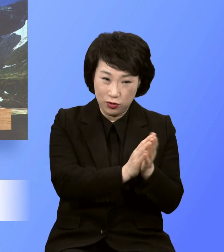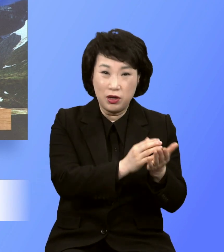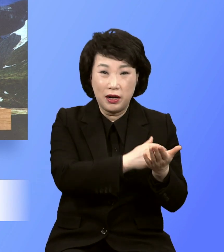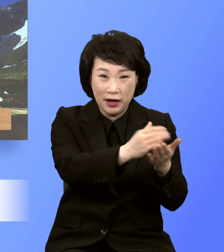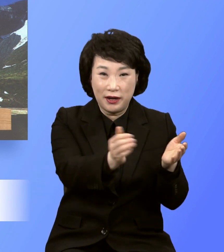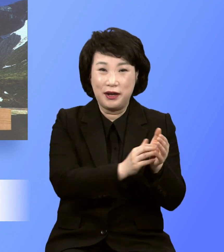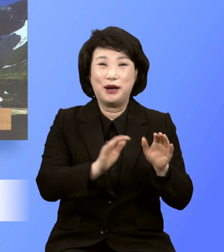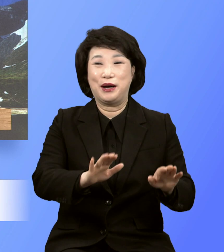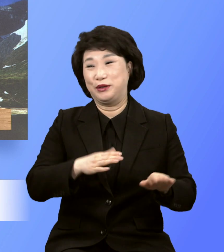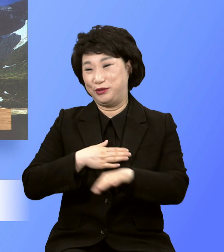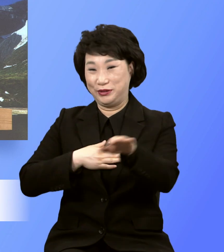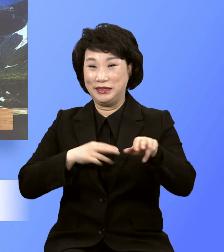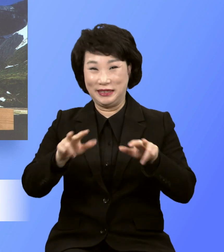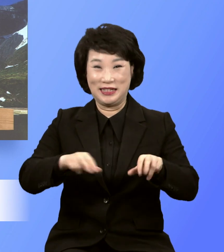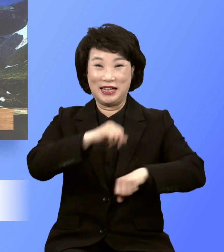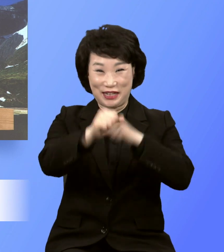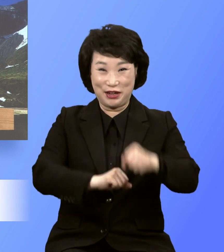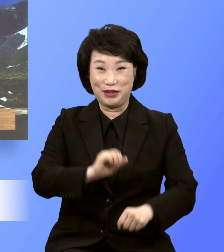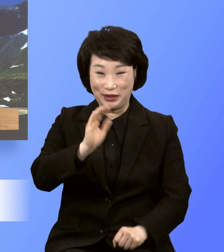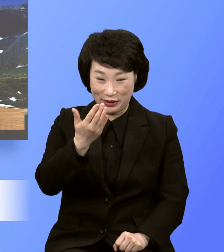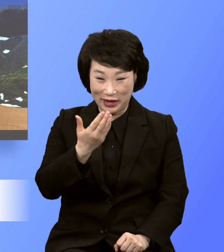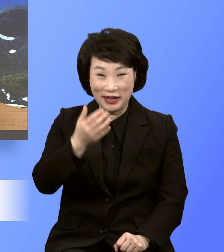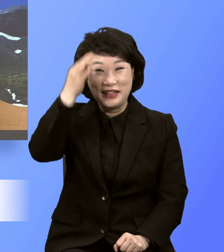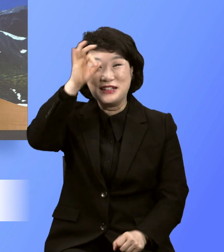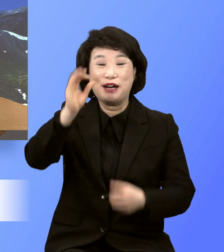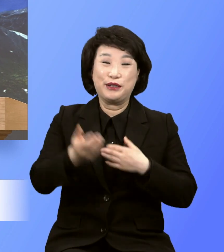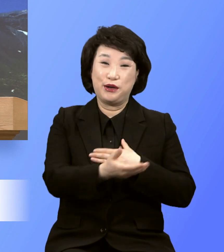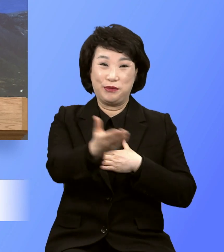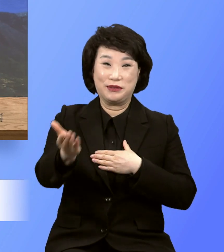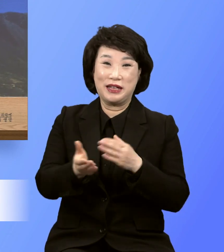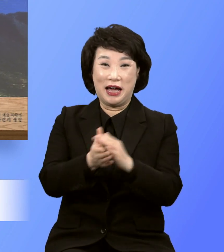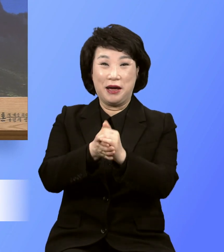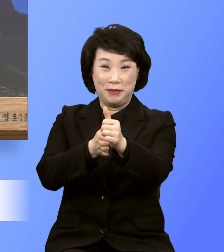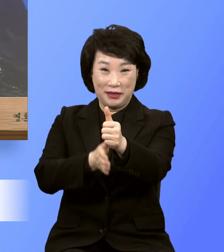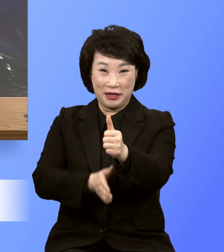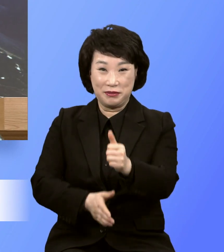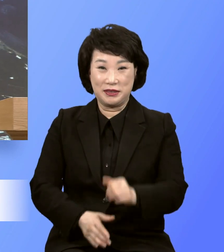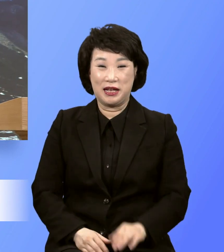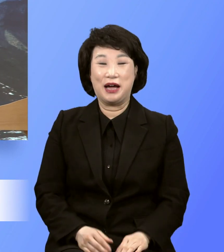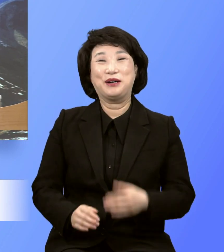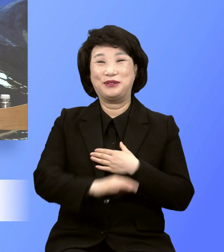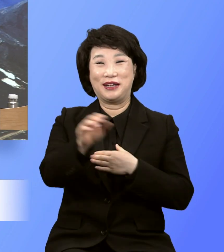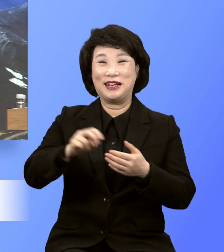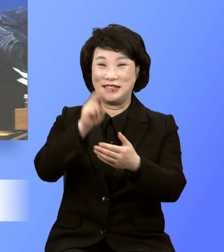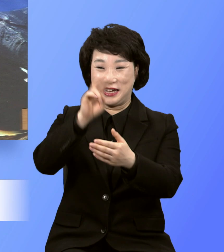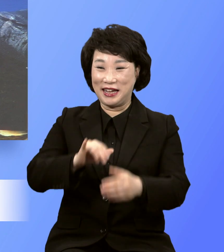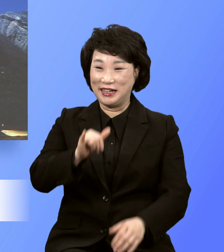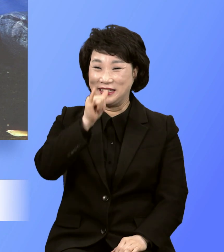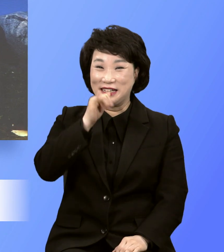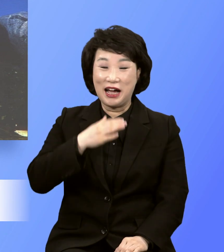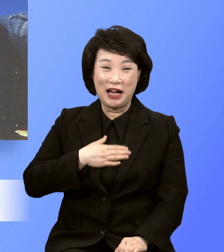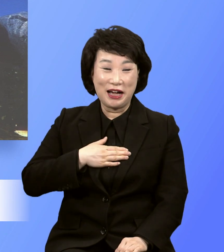자유를 얻었습니다. 인정하시면 아멘 합시다. 그래서 우리가 찬양도